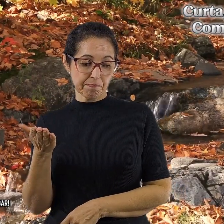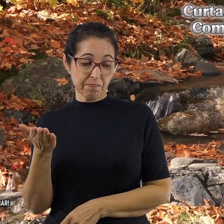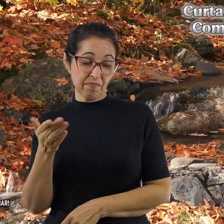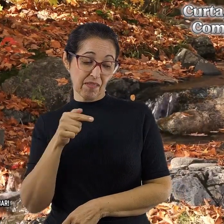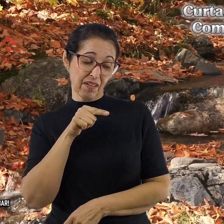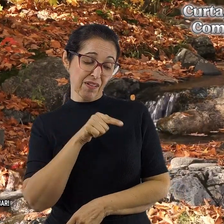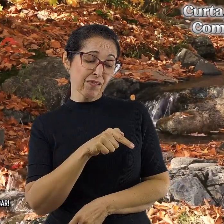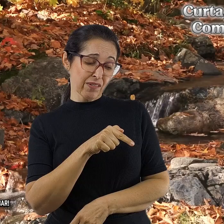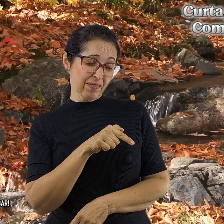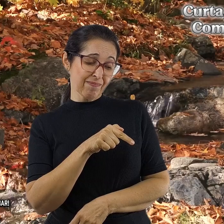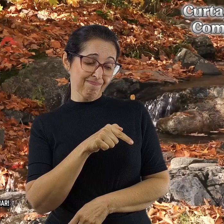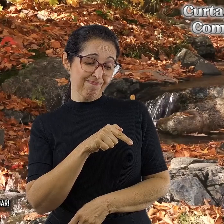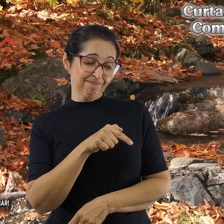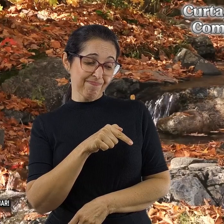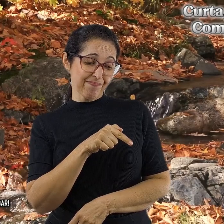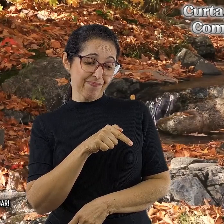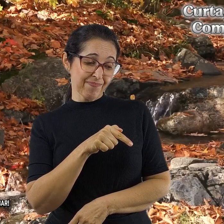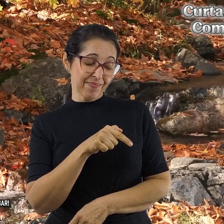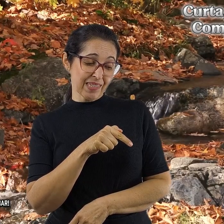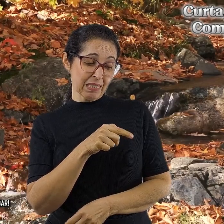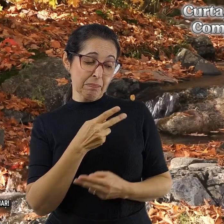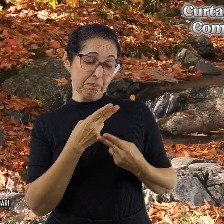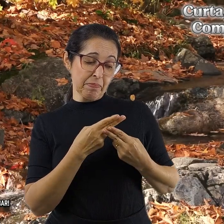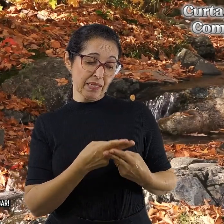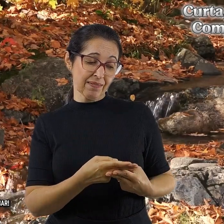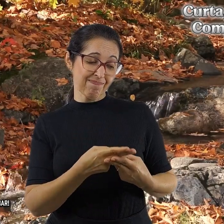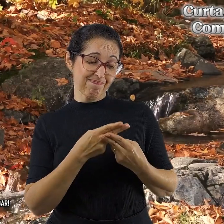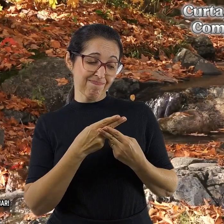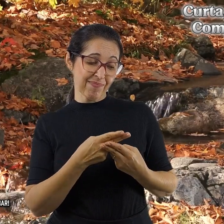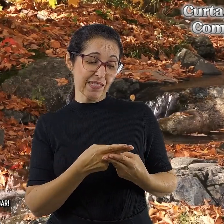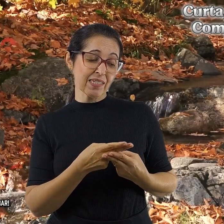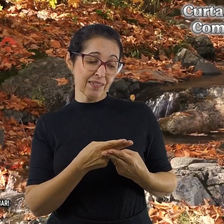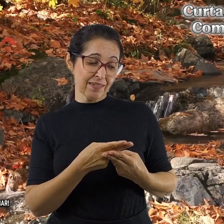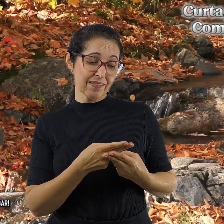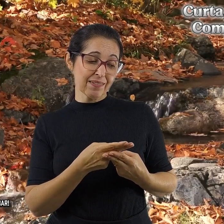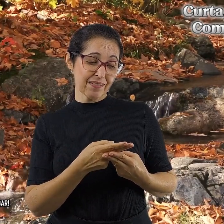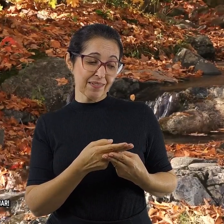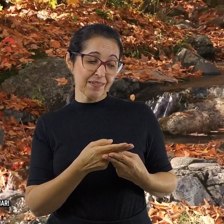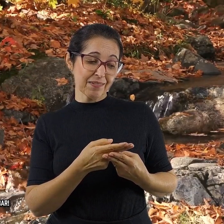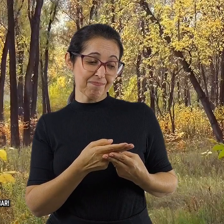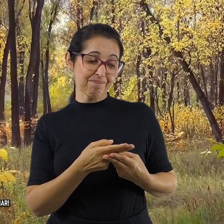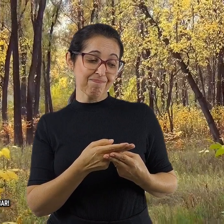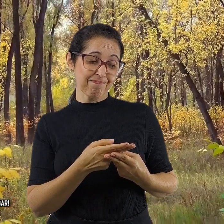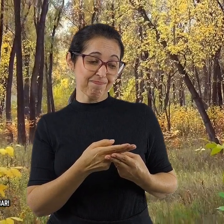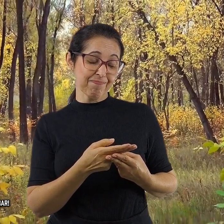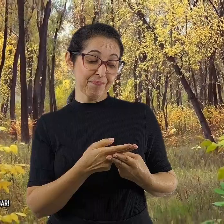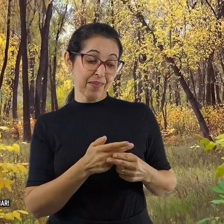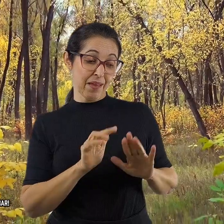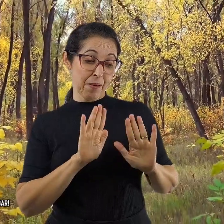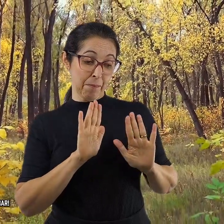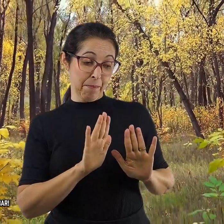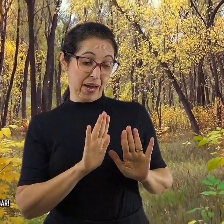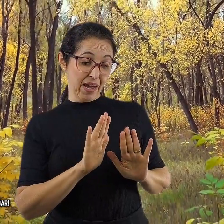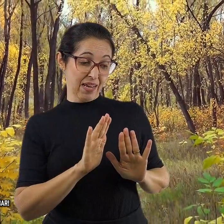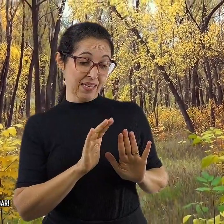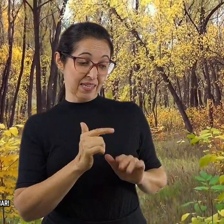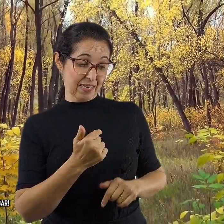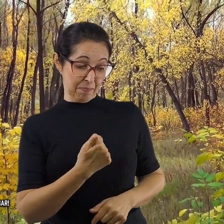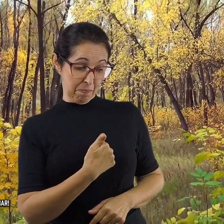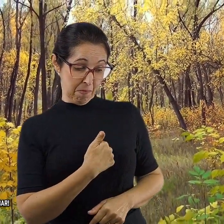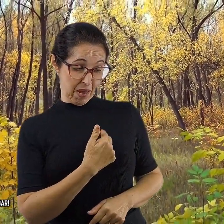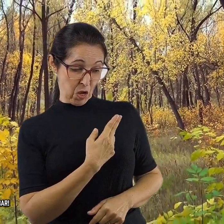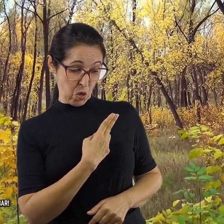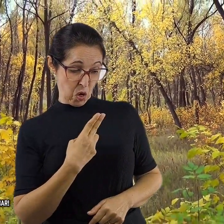E sofrestes, e tens paciência, e não trabalhaste pelo meu